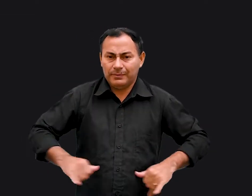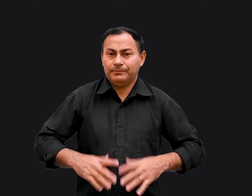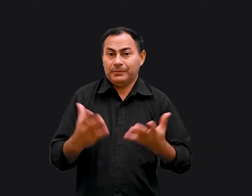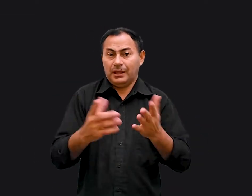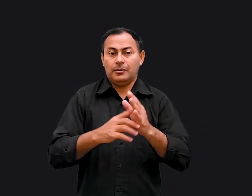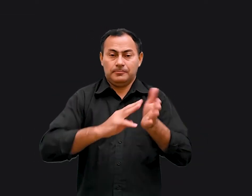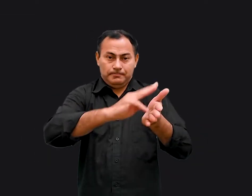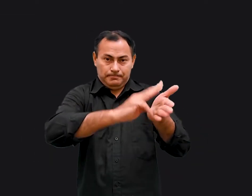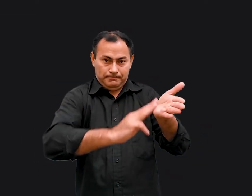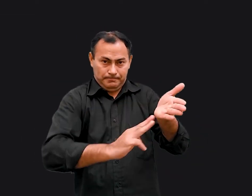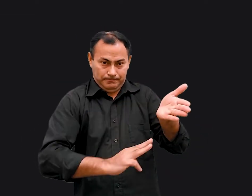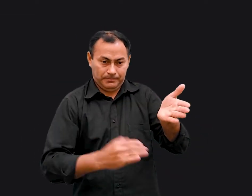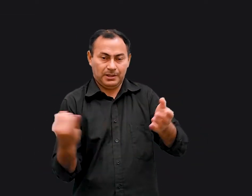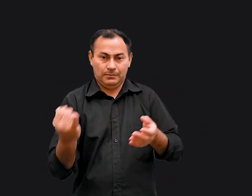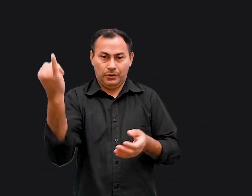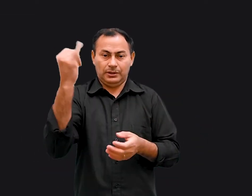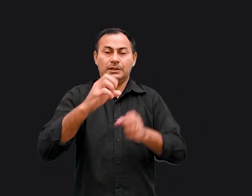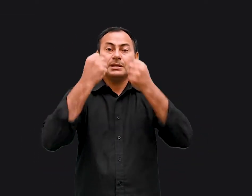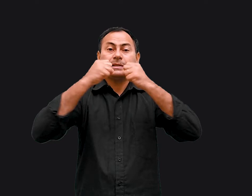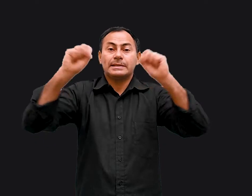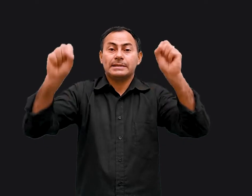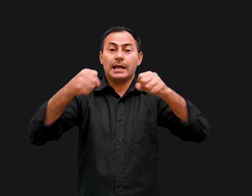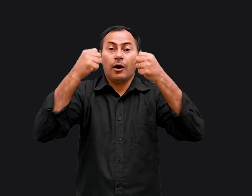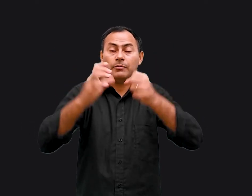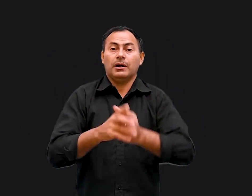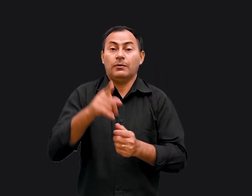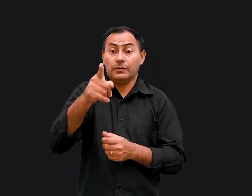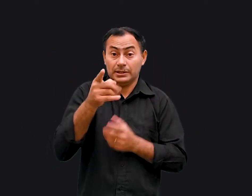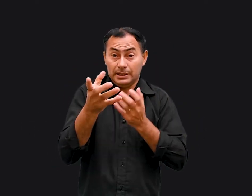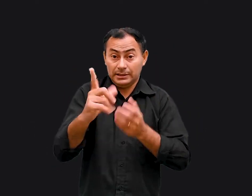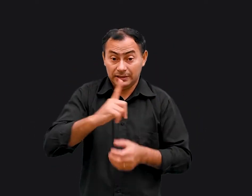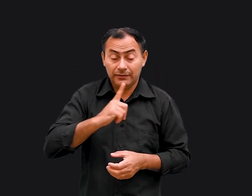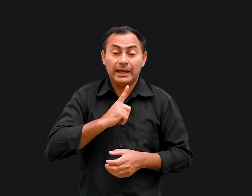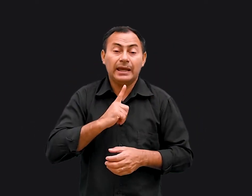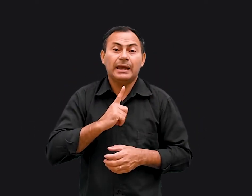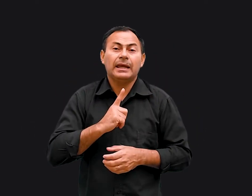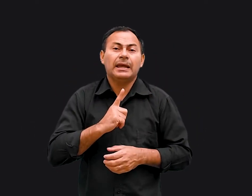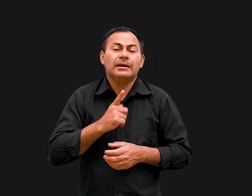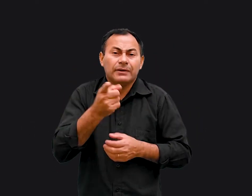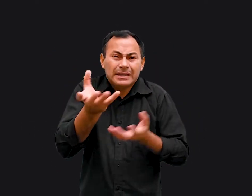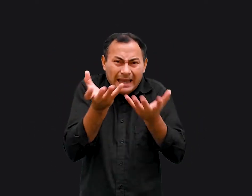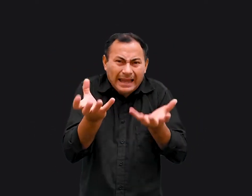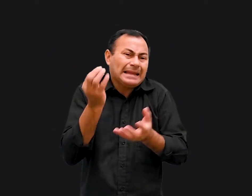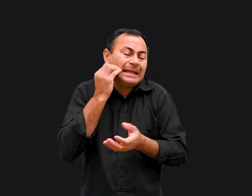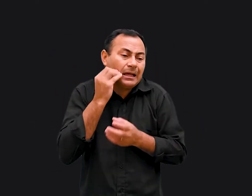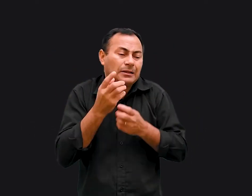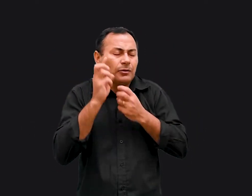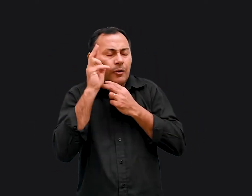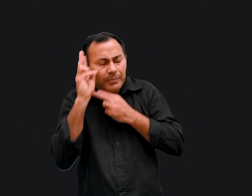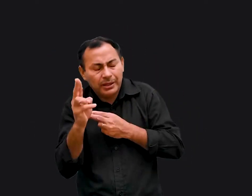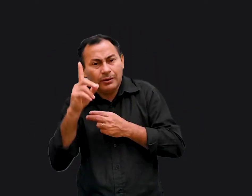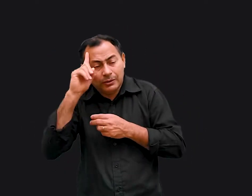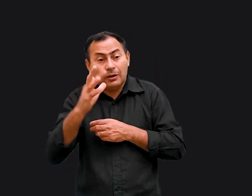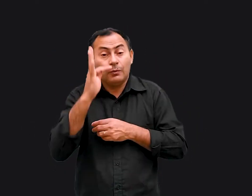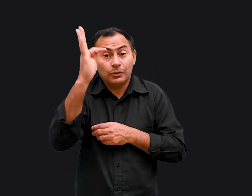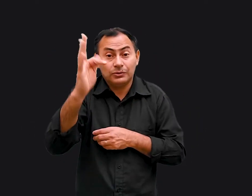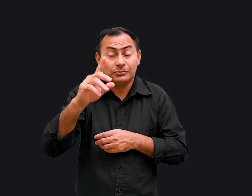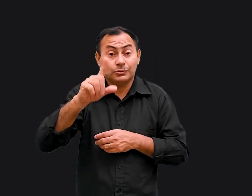uma mensagem importante desse salmo. Se você estivesse tentando dormir e tivesse um dia cheio pela frente, não seria ridículo